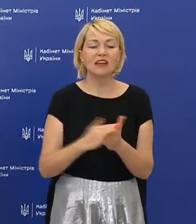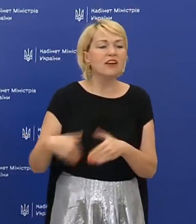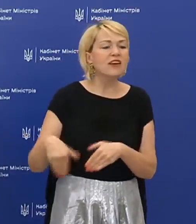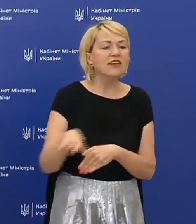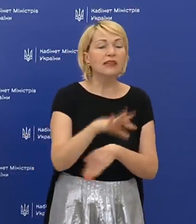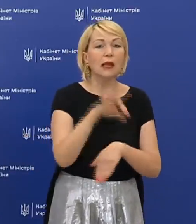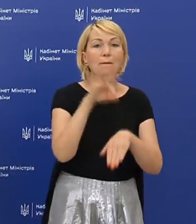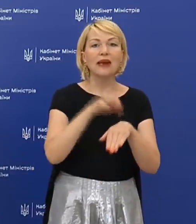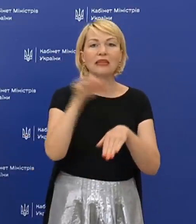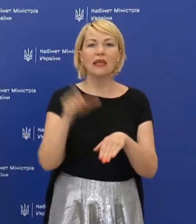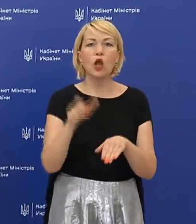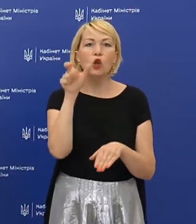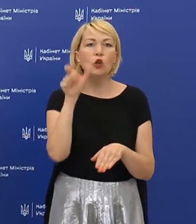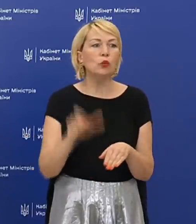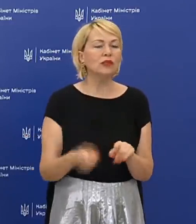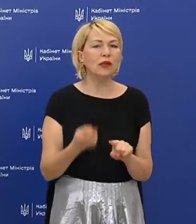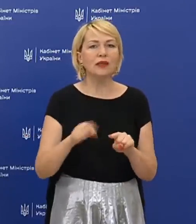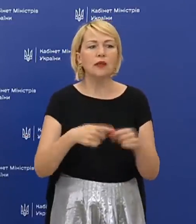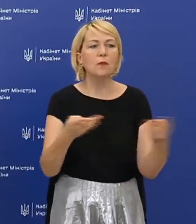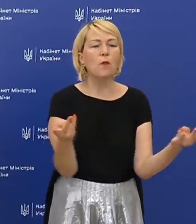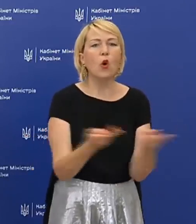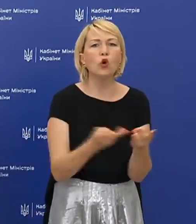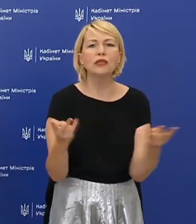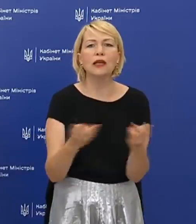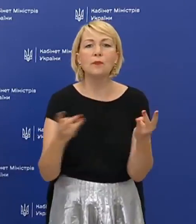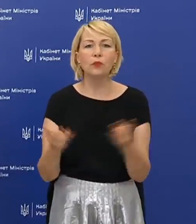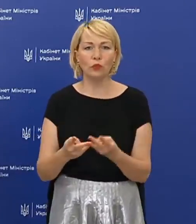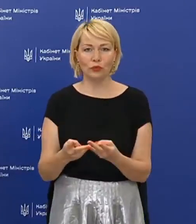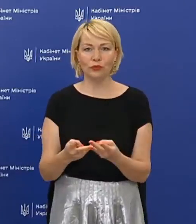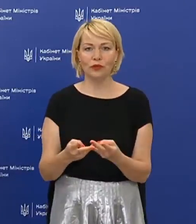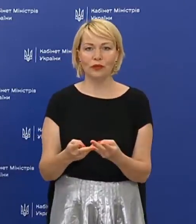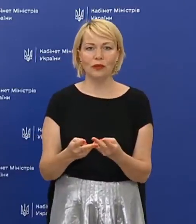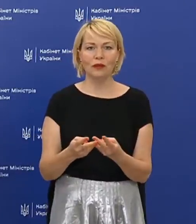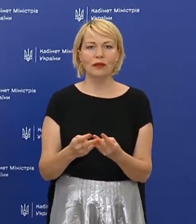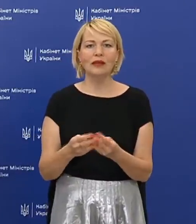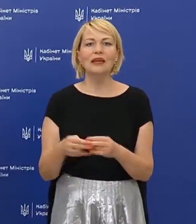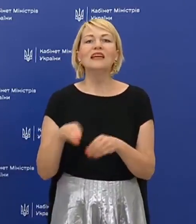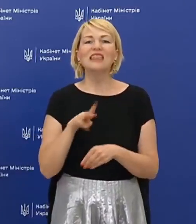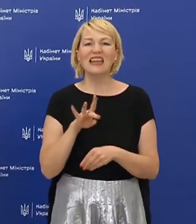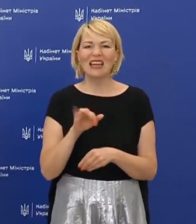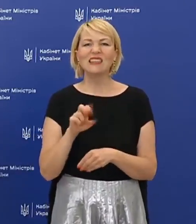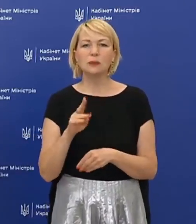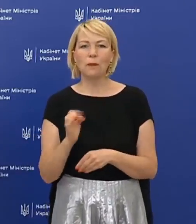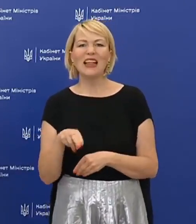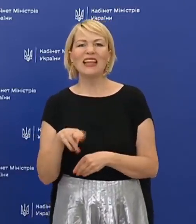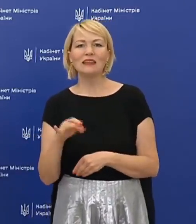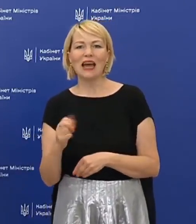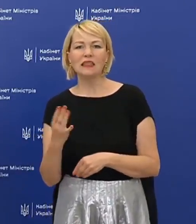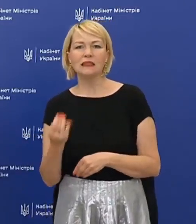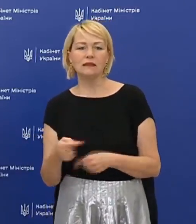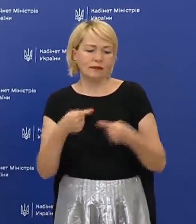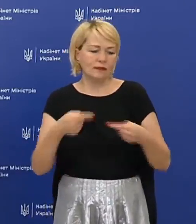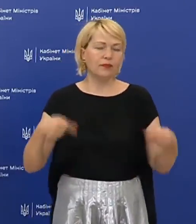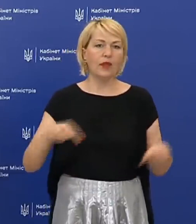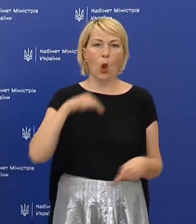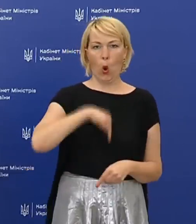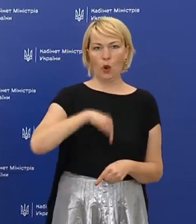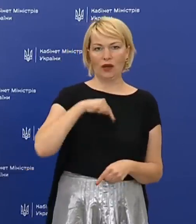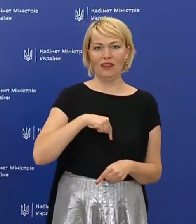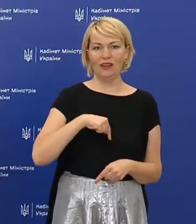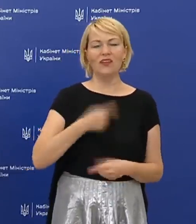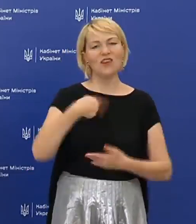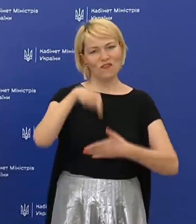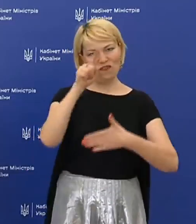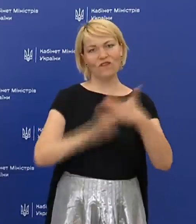всіх пацієнтів, людей, які потребують трансплантації тих чи інших органів. Але я вірю, що